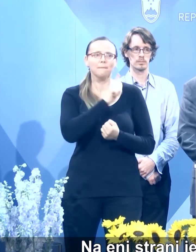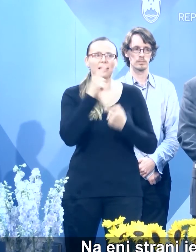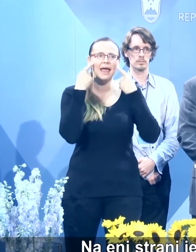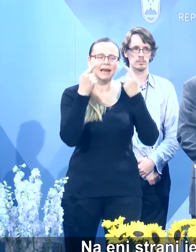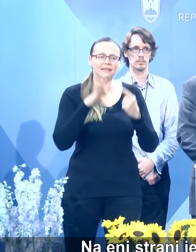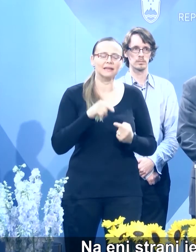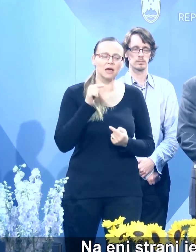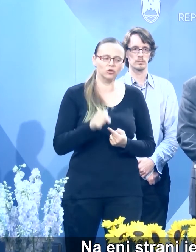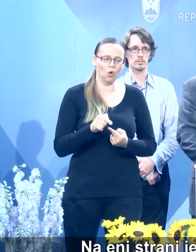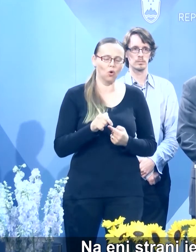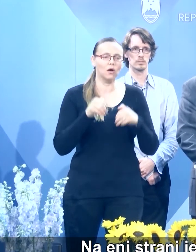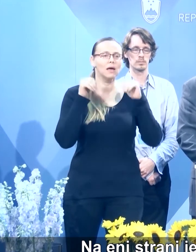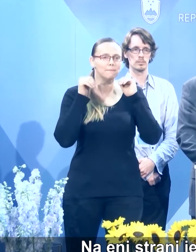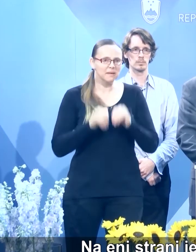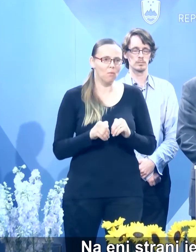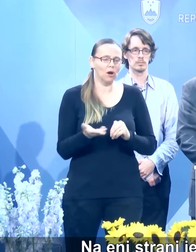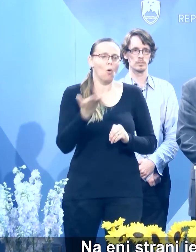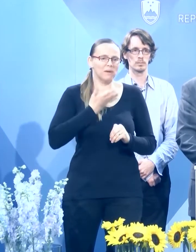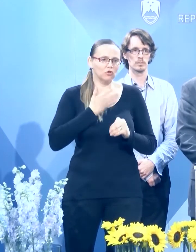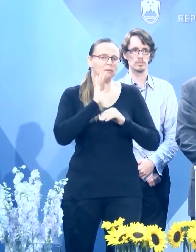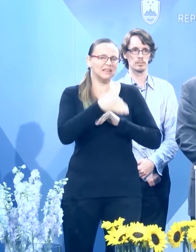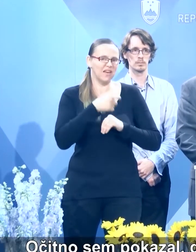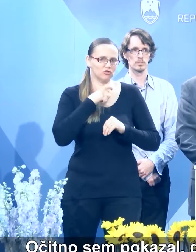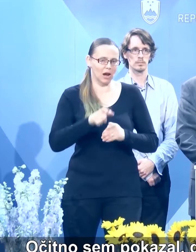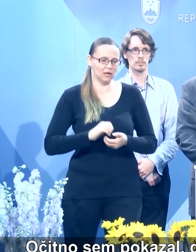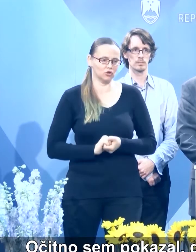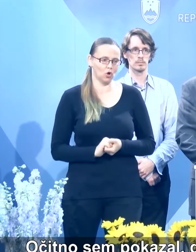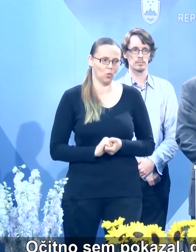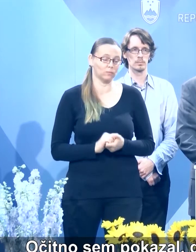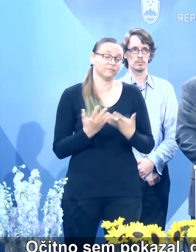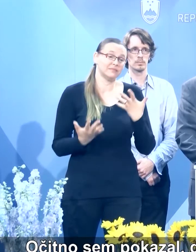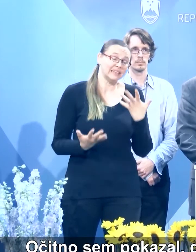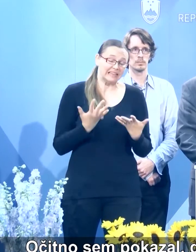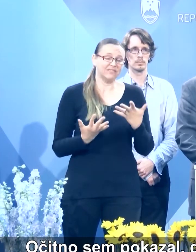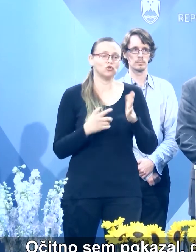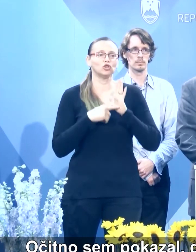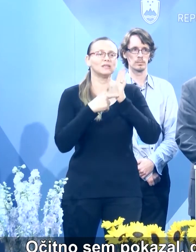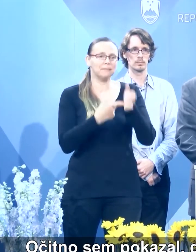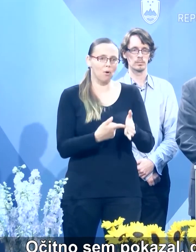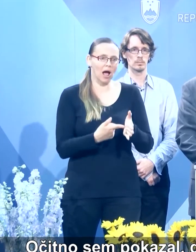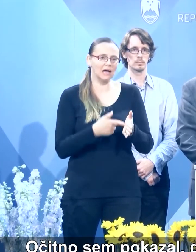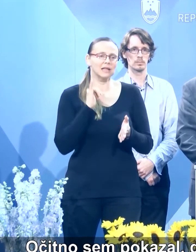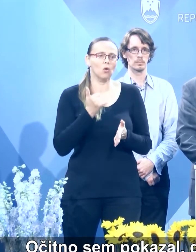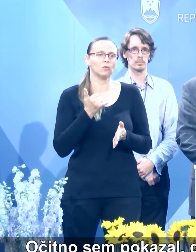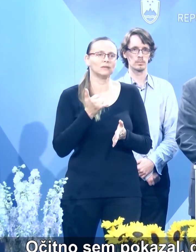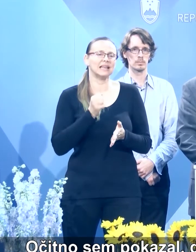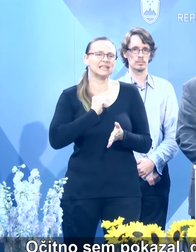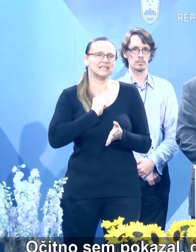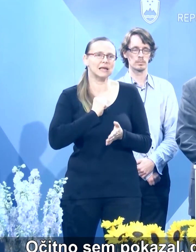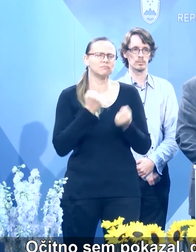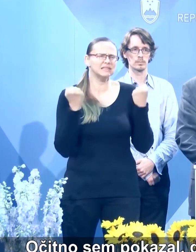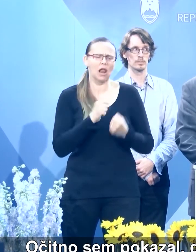to, bi moral pridobiti več glasov. Očitno pa sem pokazal, da sem zelo nepolitičen